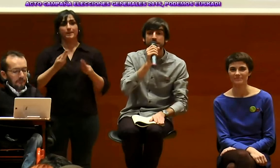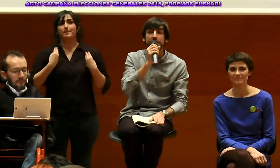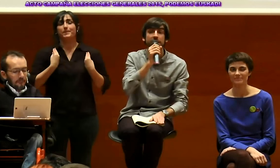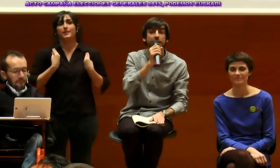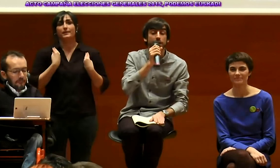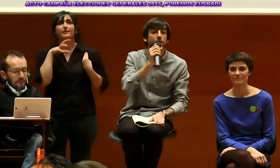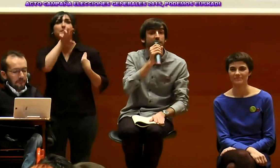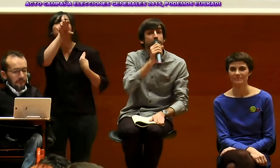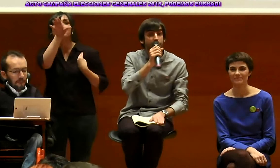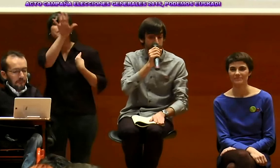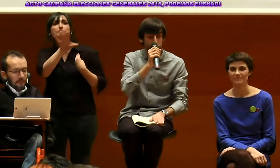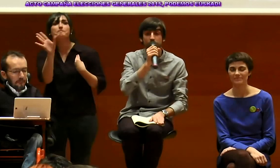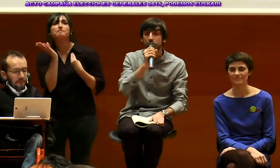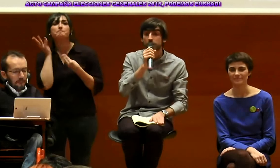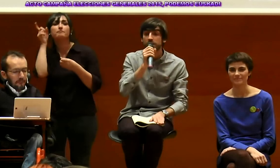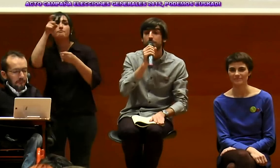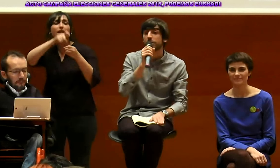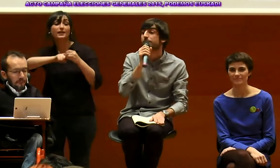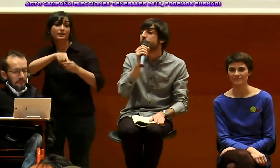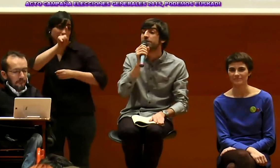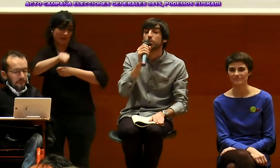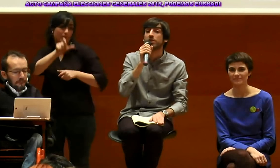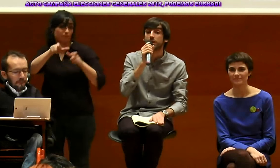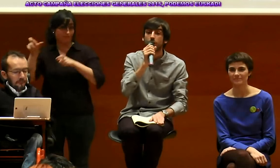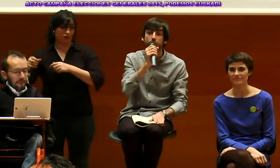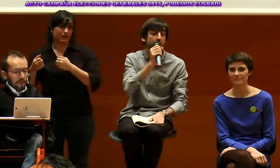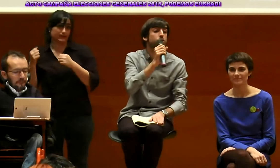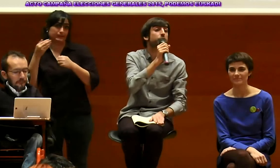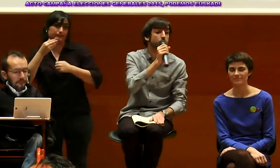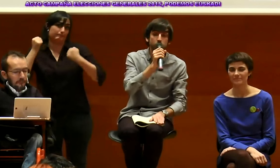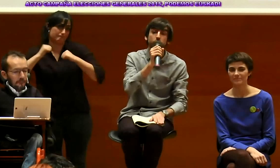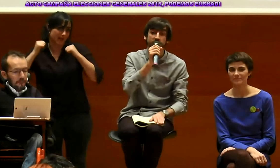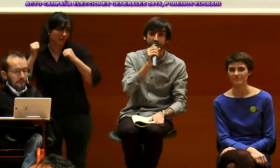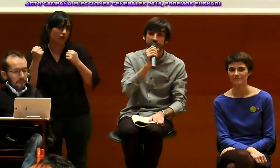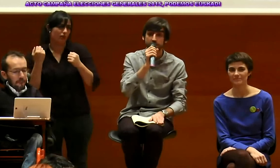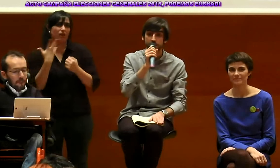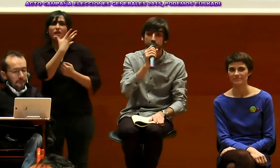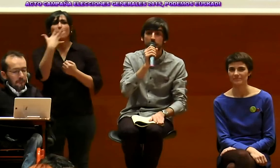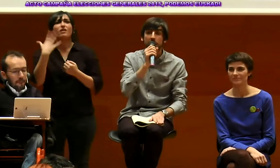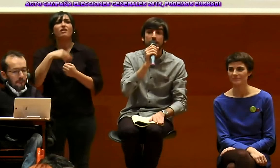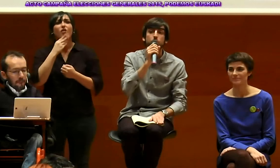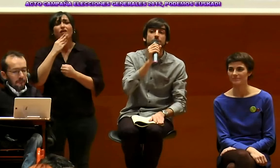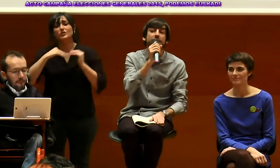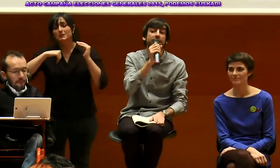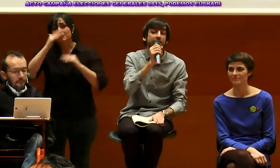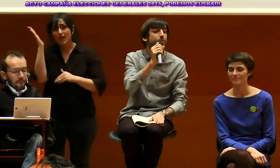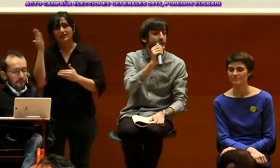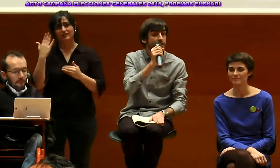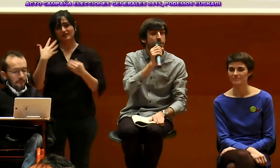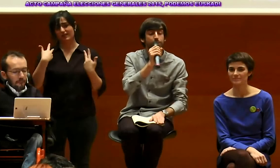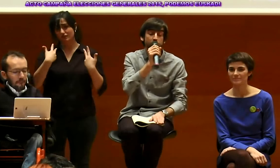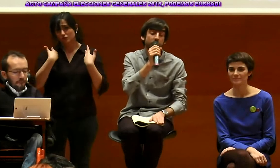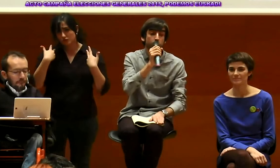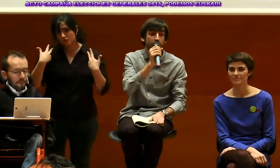país en el que también sus mayores, las personas mayores de 55 años, que han sufrido mucho con esta crisis, hay mucha precariedad entre